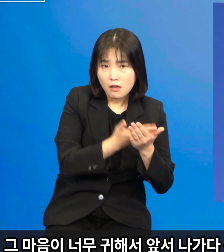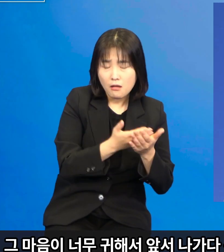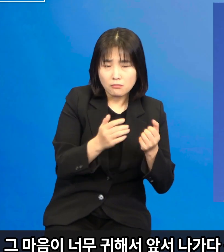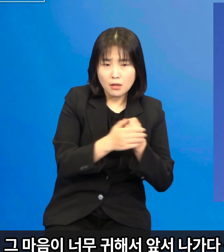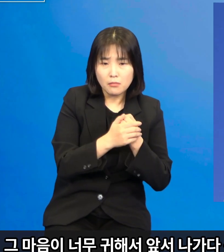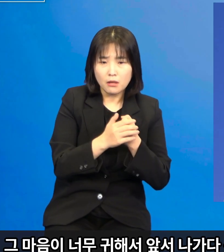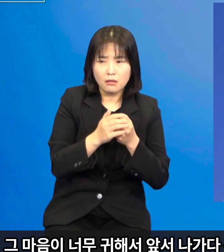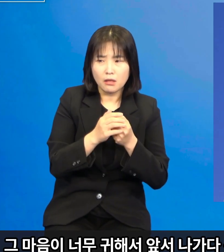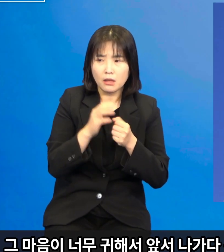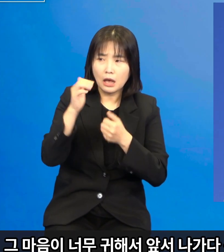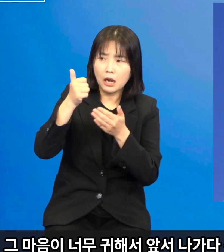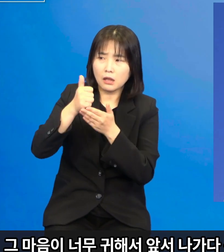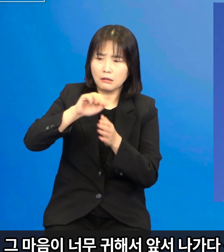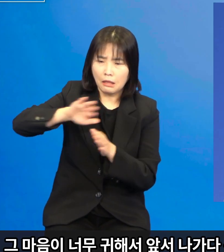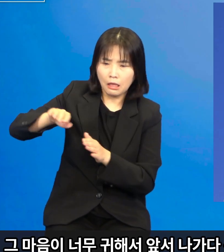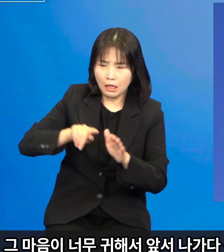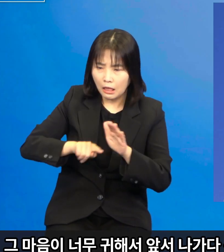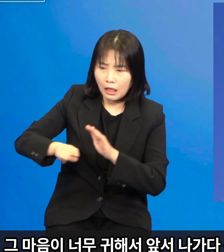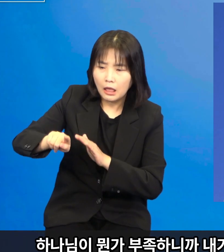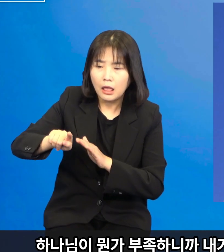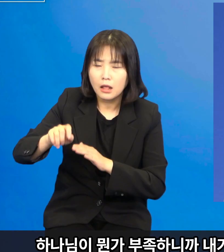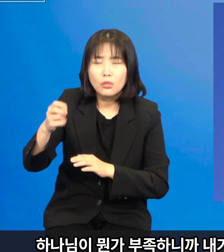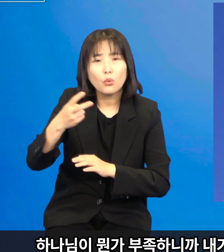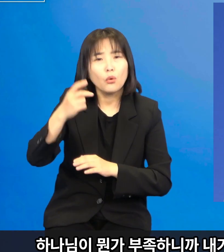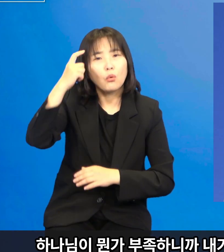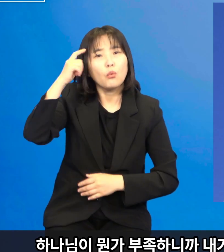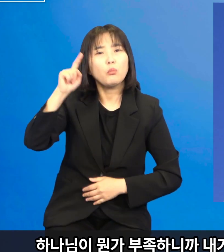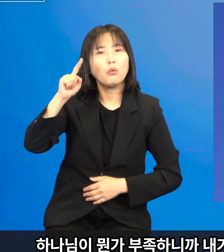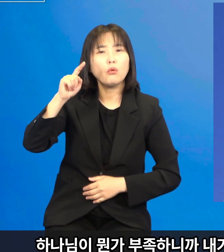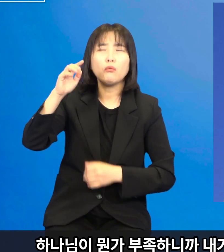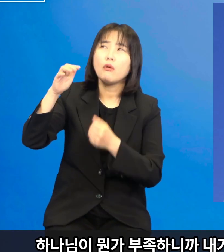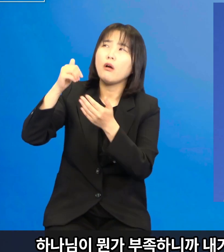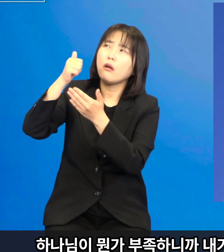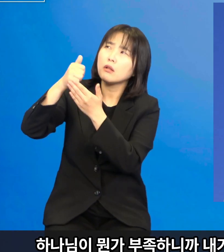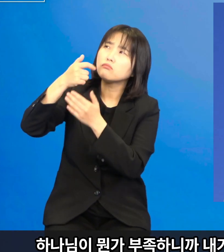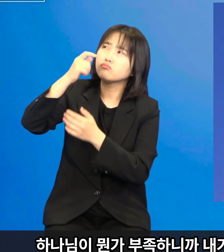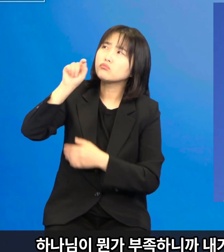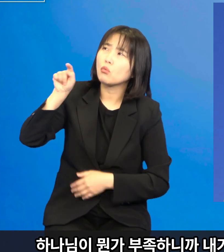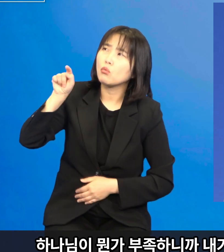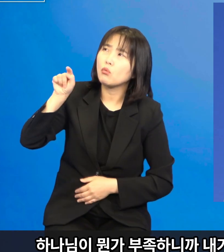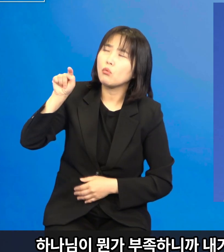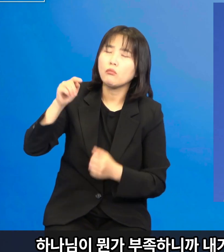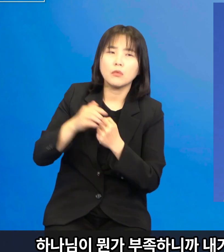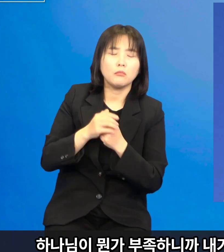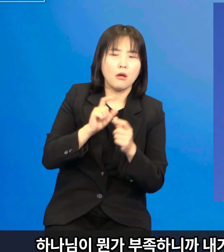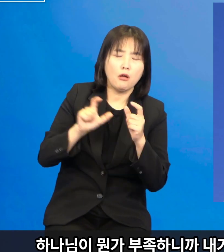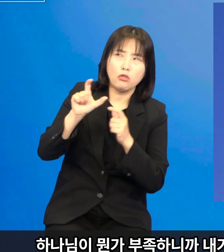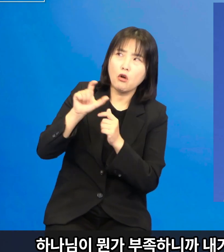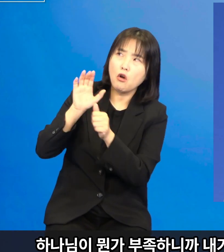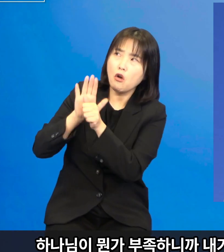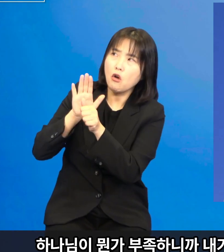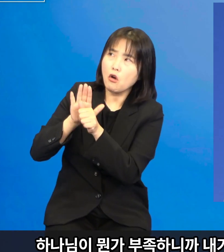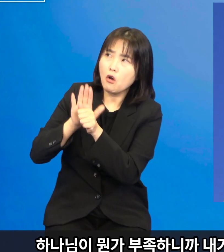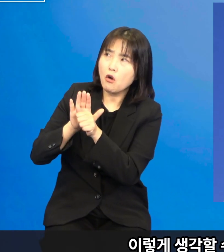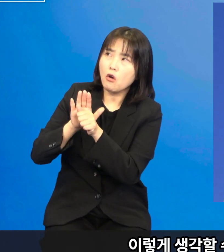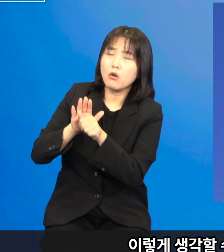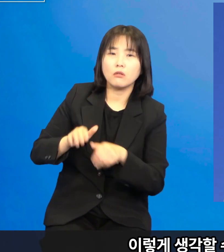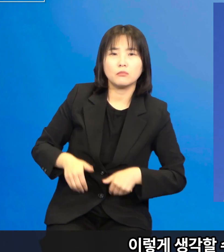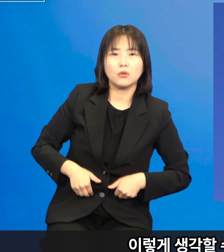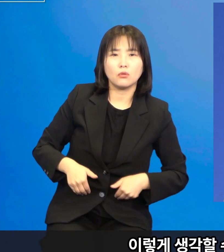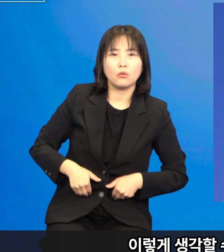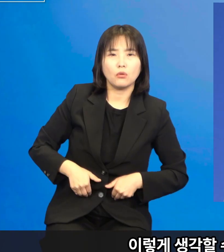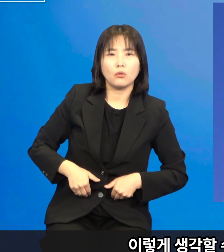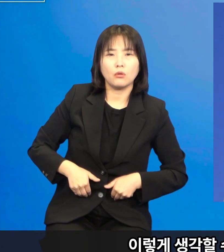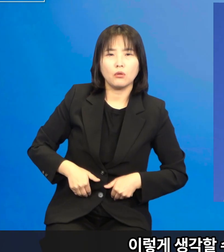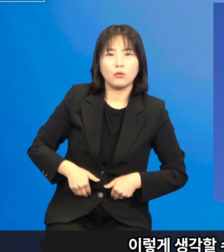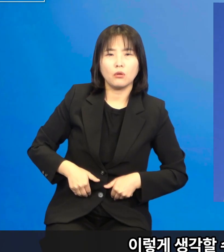나가다 못해 마치 이렇게 생각한다는 거예요. 하나님 뭔가 부족하니까 내가 힘을 좀 보태드려야 될 뿐이야. 이렇게